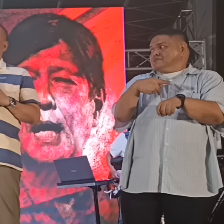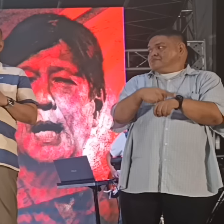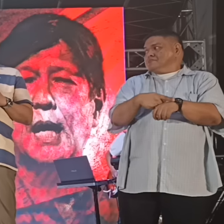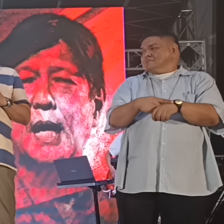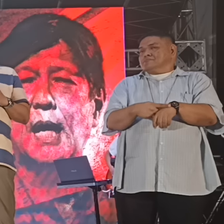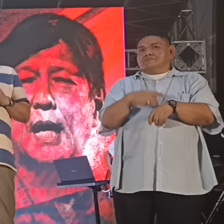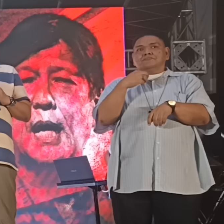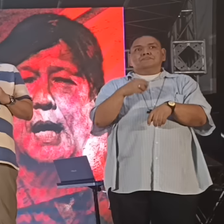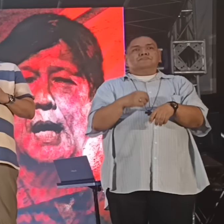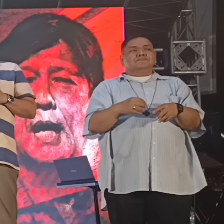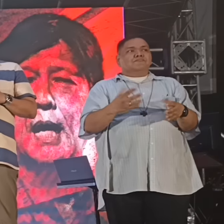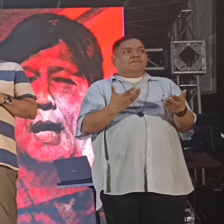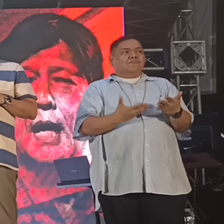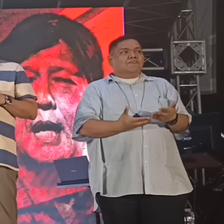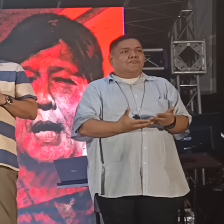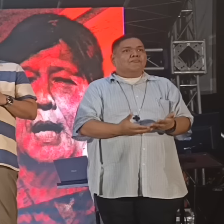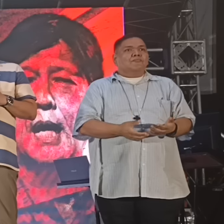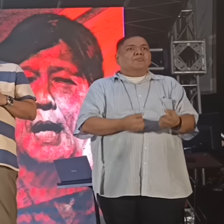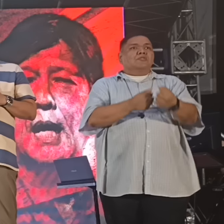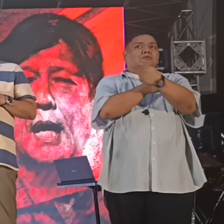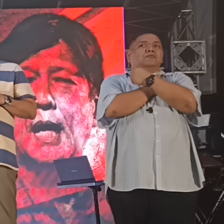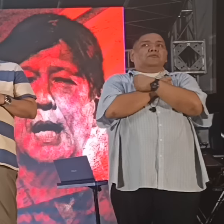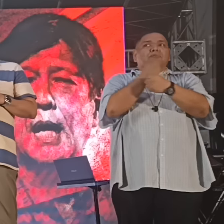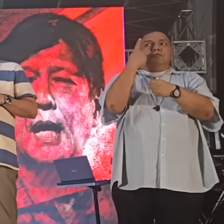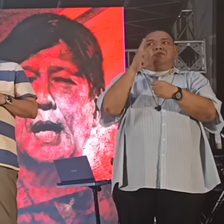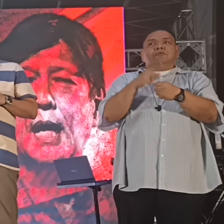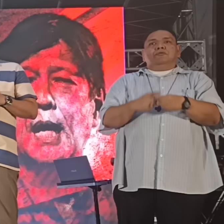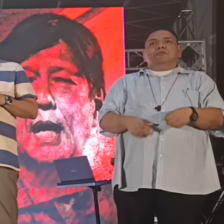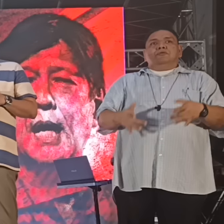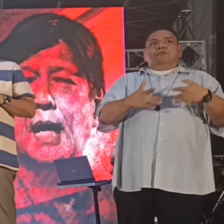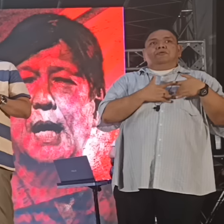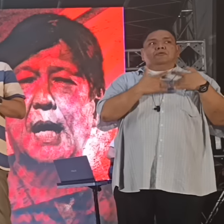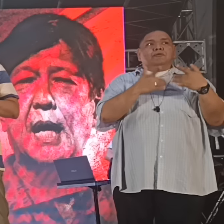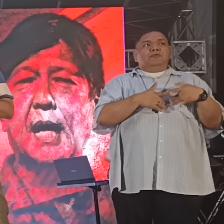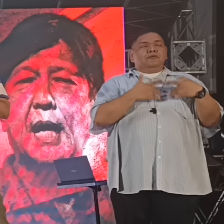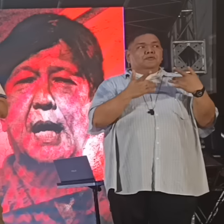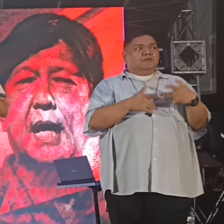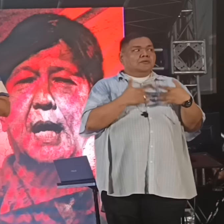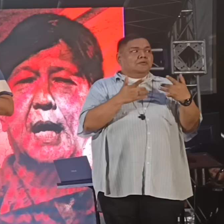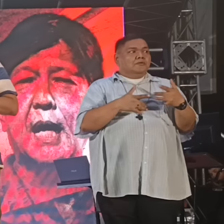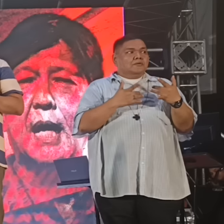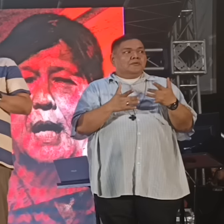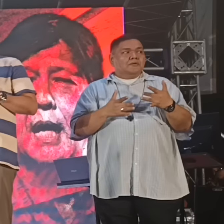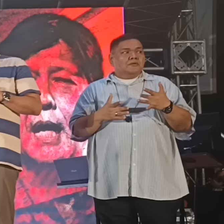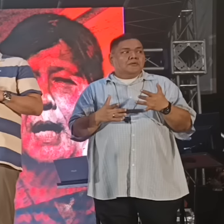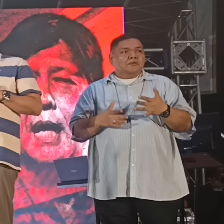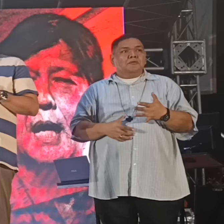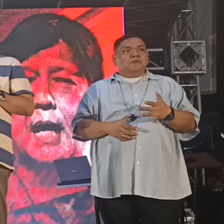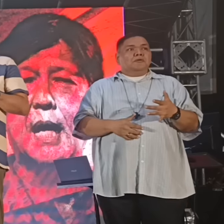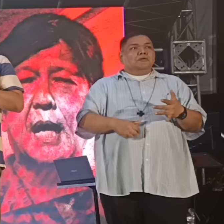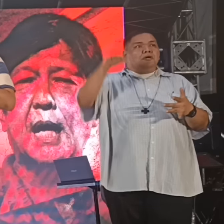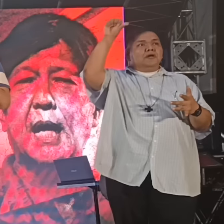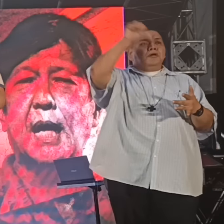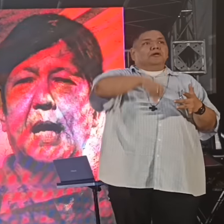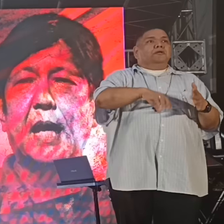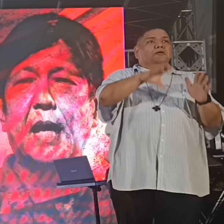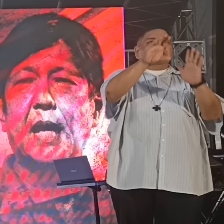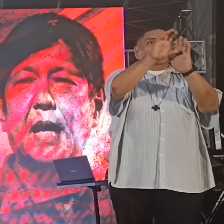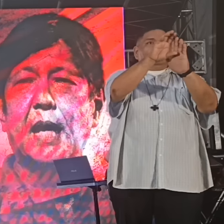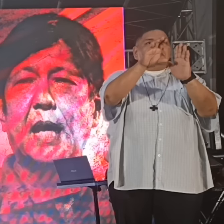Na ganun kabigat ang iyong pag-ibig para makisimpatsya sa ginagawang paglabag sa batas ng